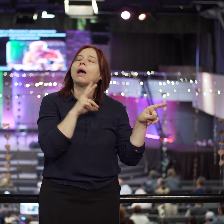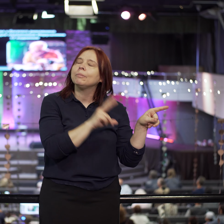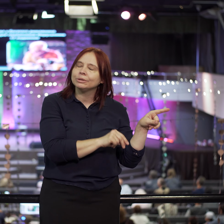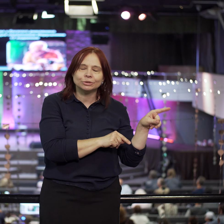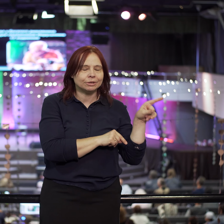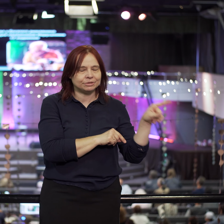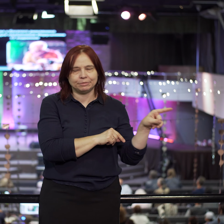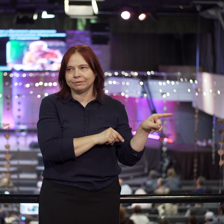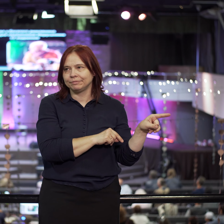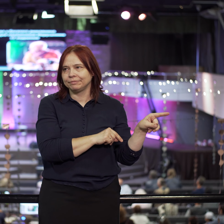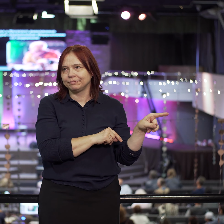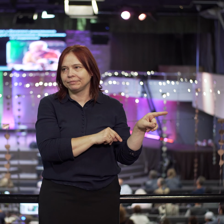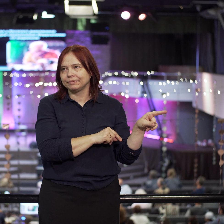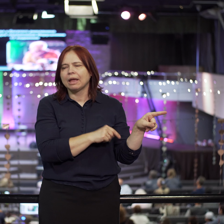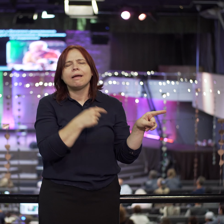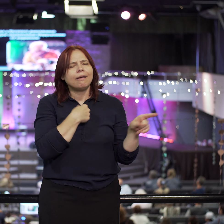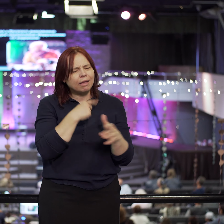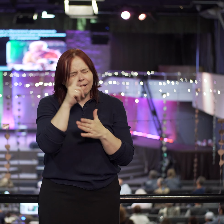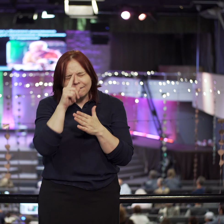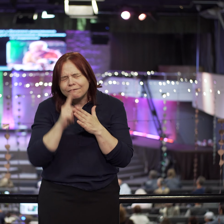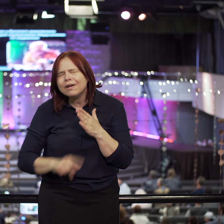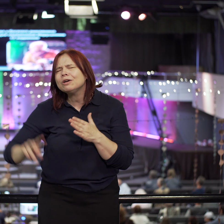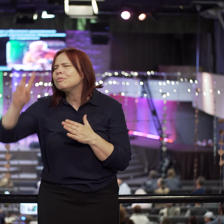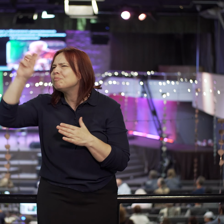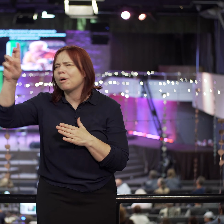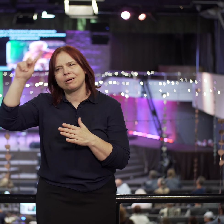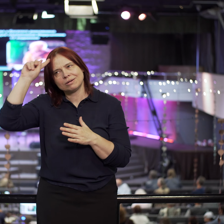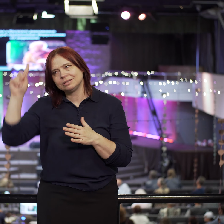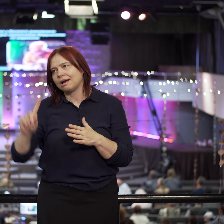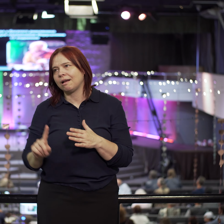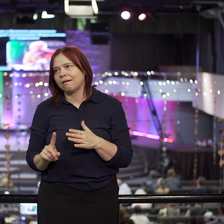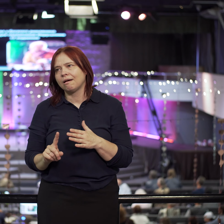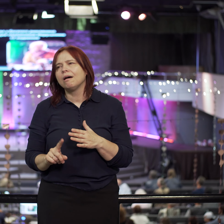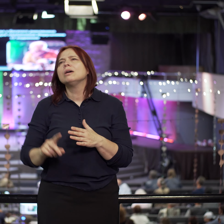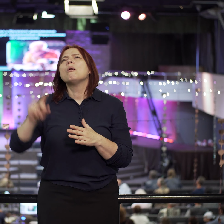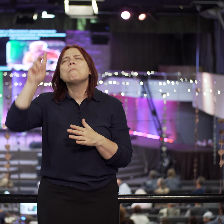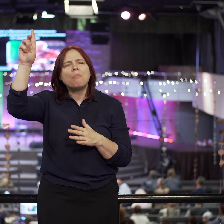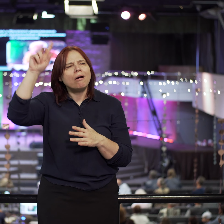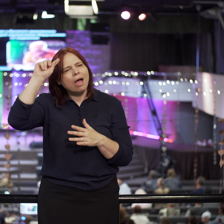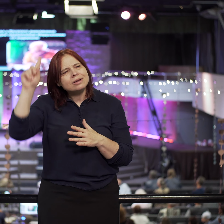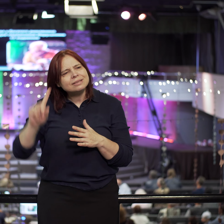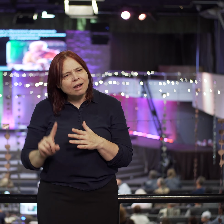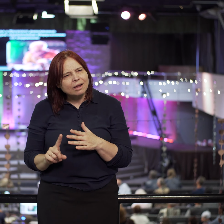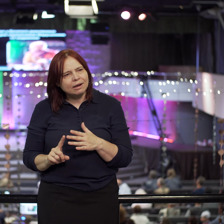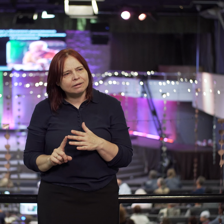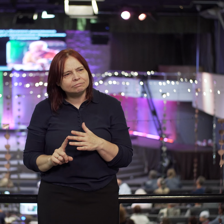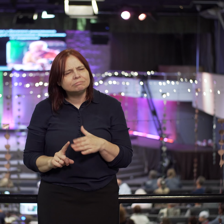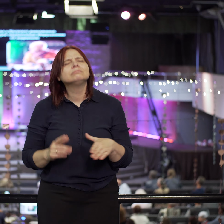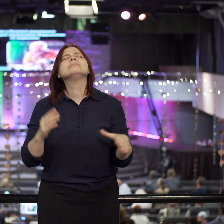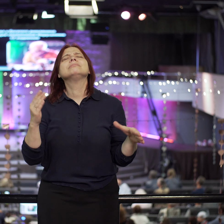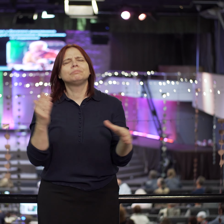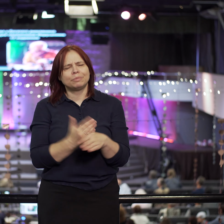тебе, я верю Богу Израиля, что Бог Израиля